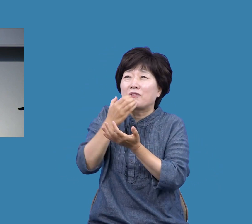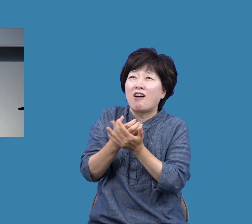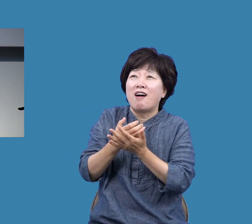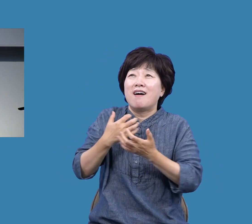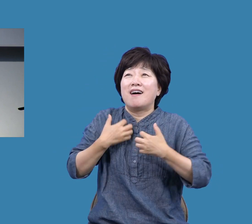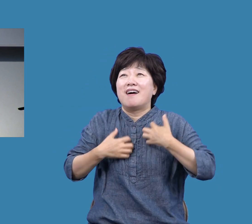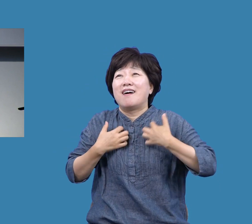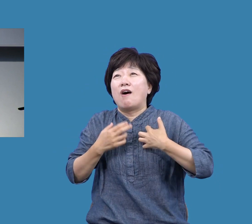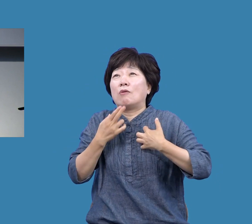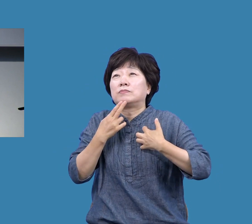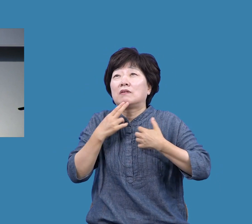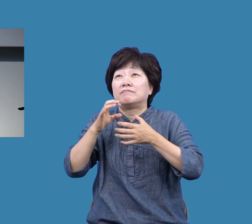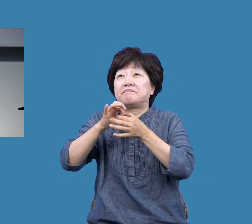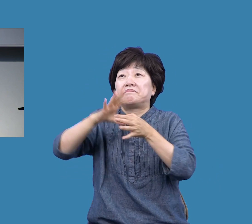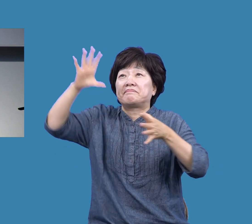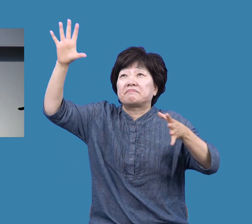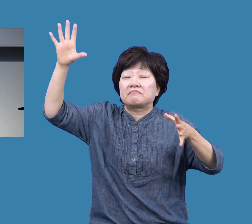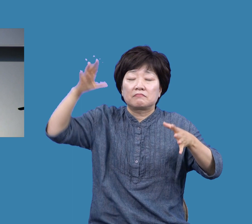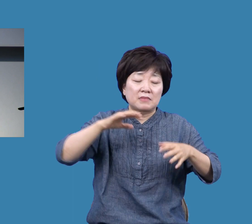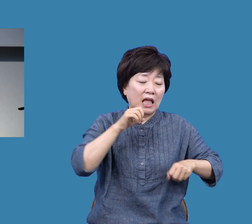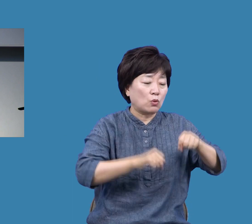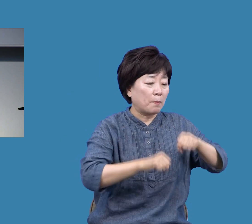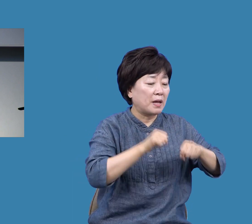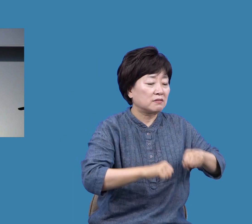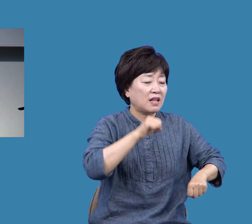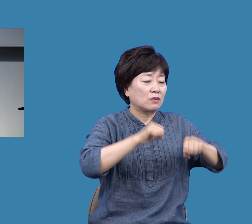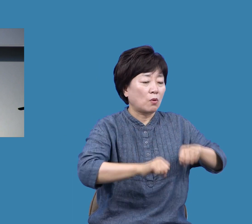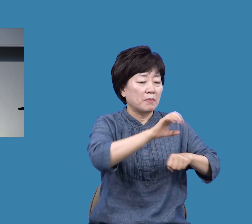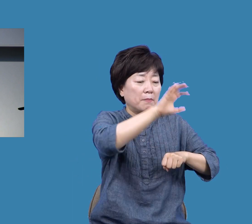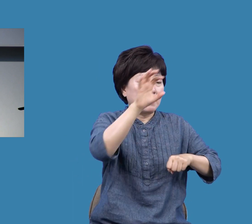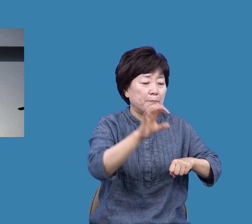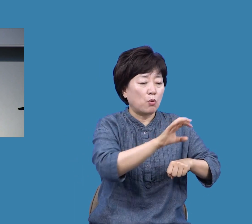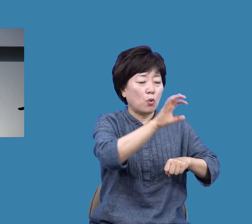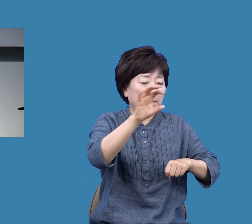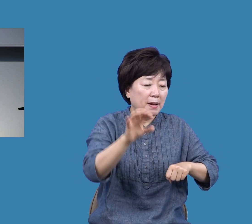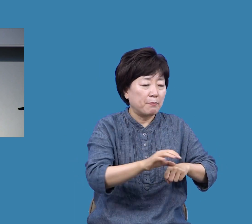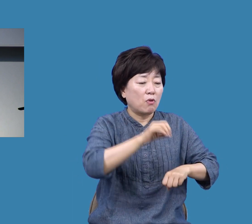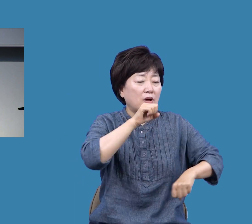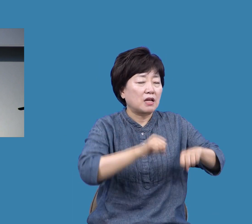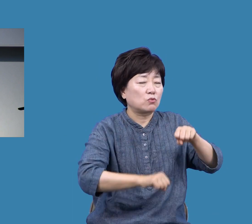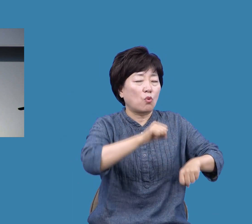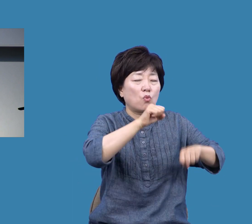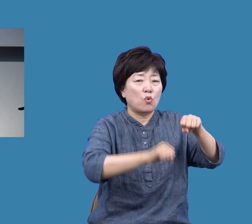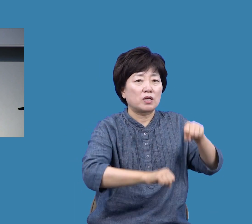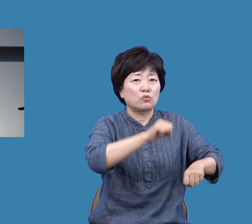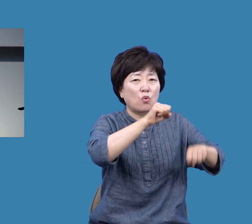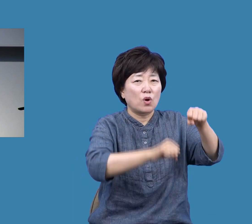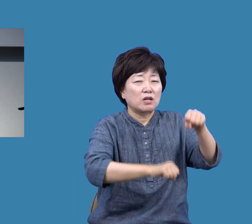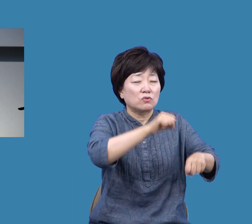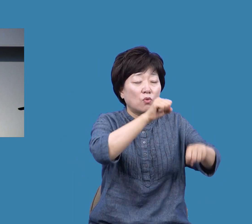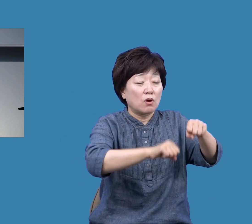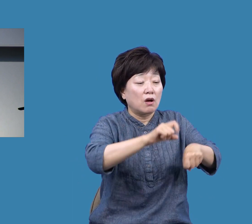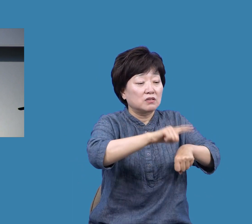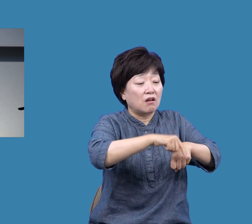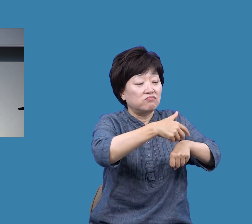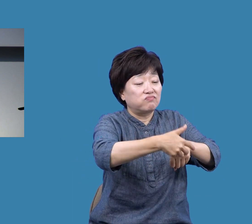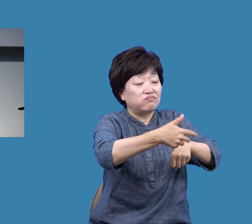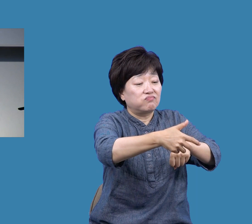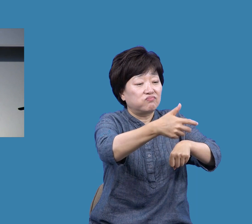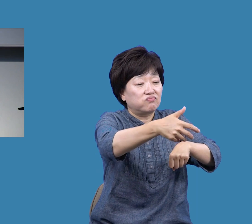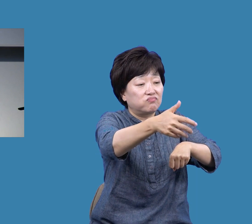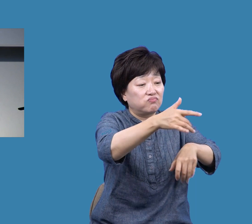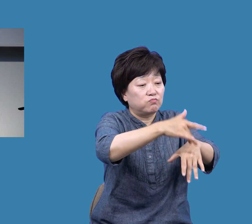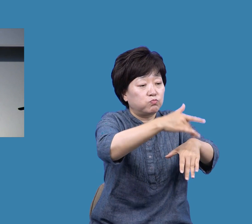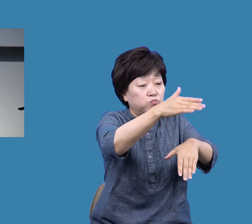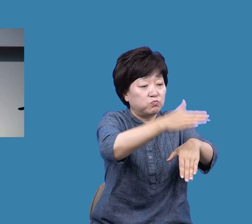그런데 계속 행동은 돌아가. 그렇게 시간이 쭉 지나면서 만들어지는 게 종교거든. 이게 묵은